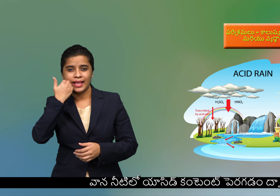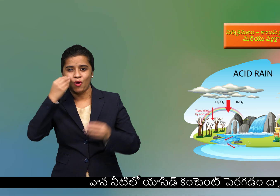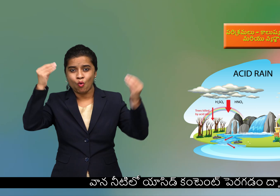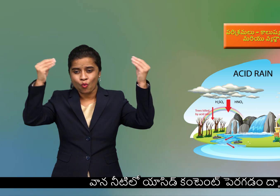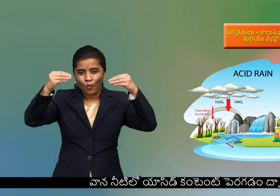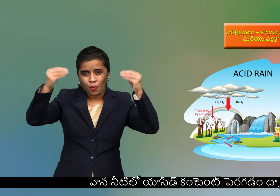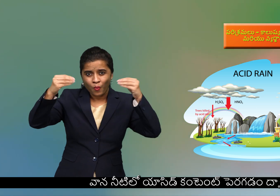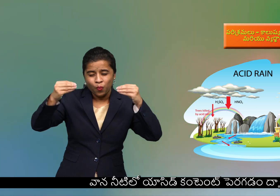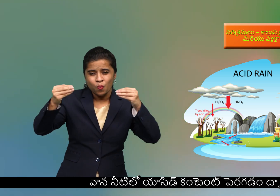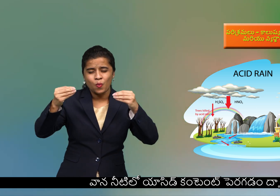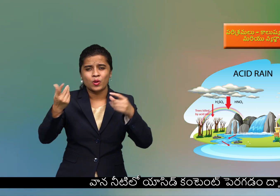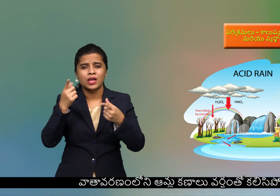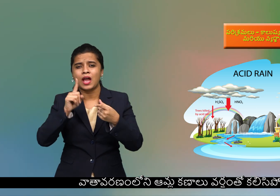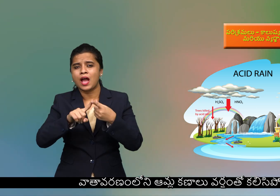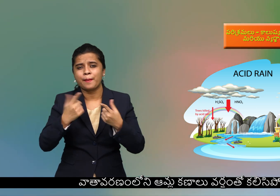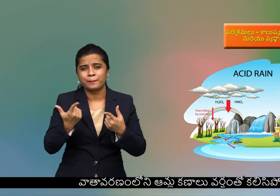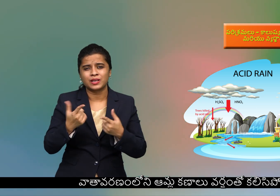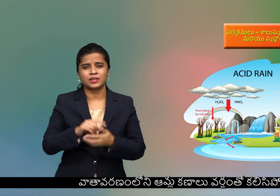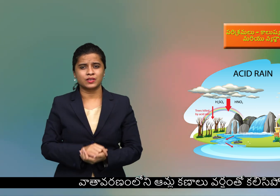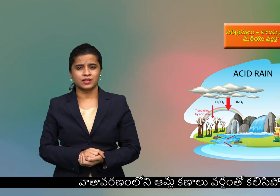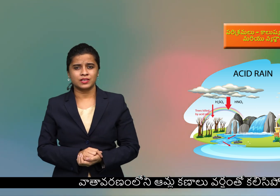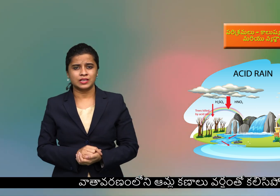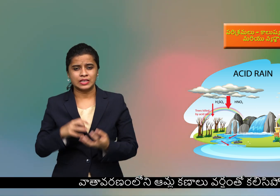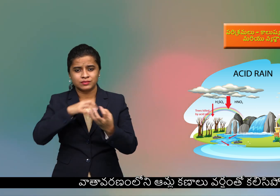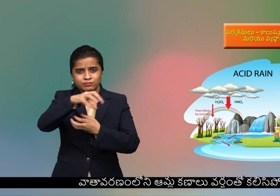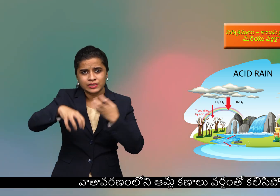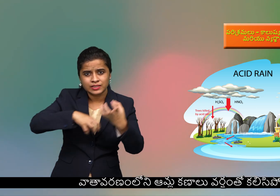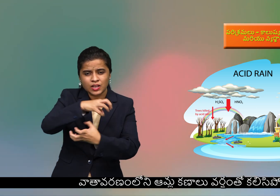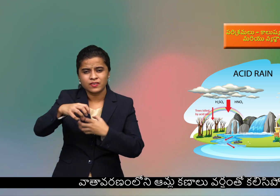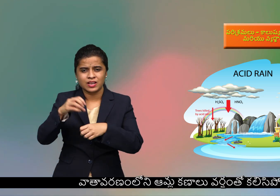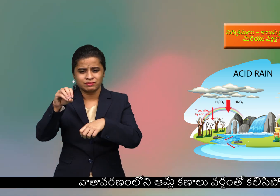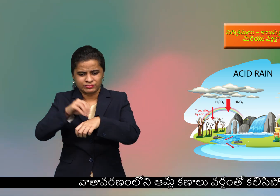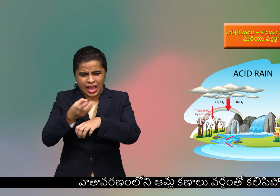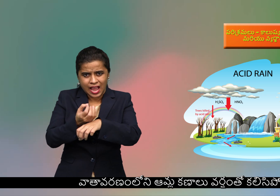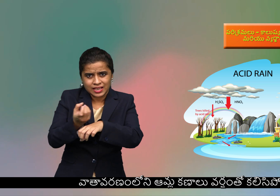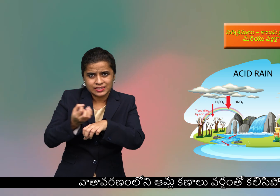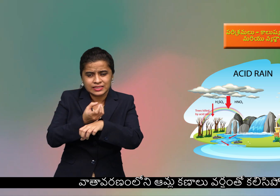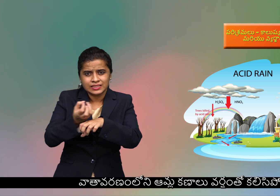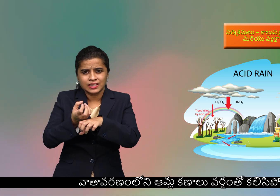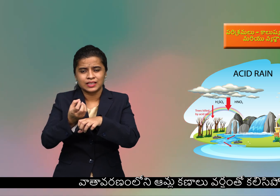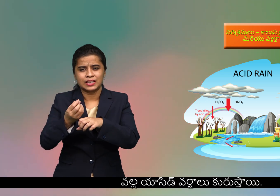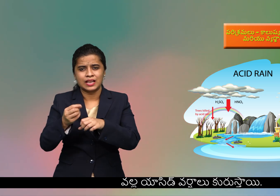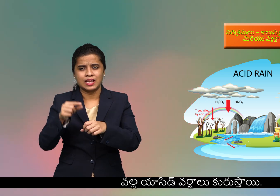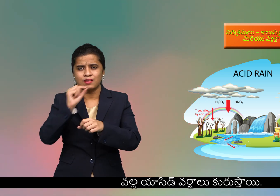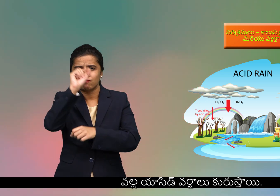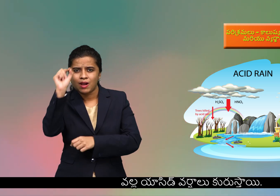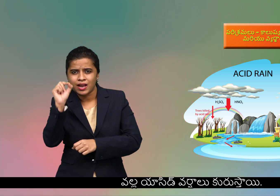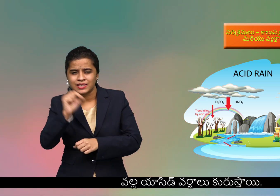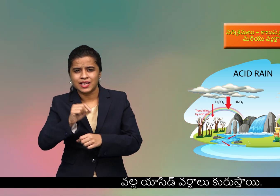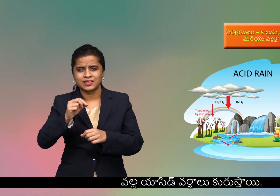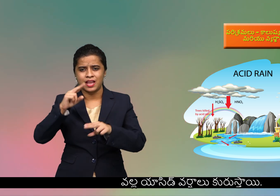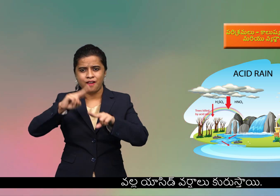వాననీటిలో యాసిడ్ కంటెంట్ పెరగడం ద్వారా వాతావరణంలోని ఆమ్ల కణాలు వర్షంతో కలిసిపోవడం వల్ల యాసిడ్